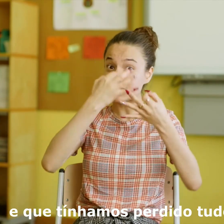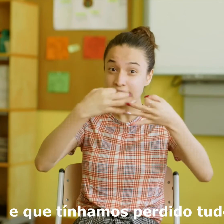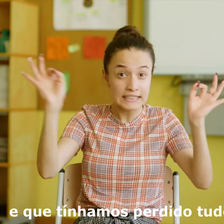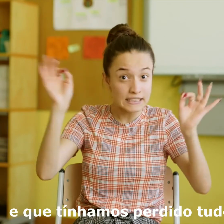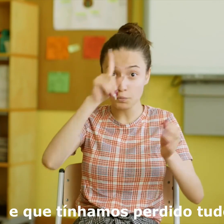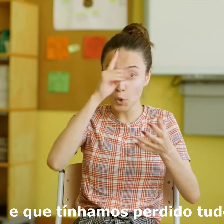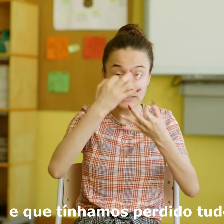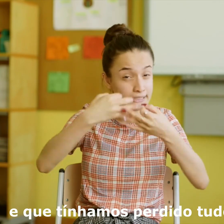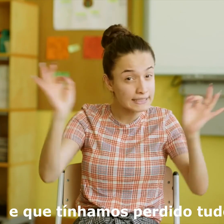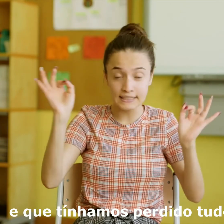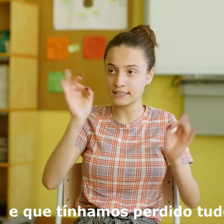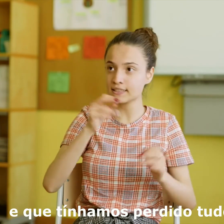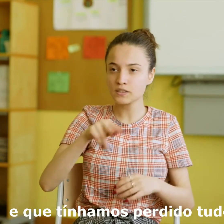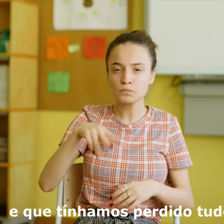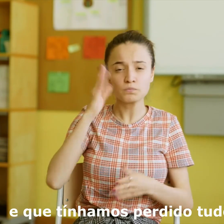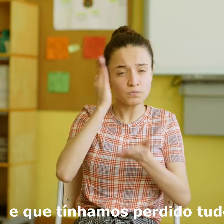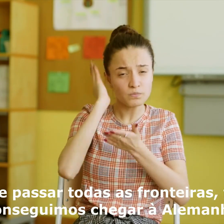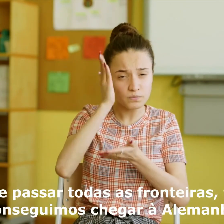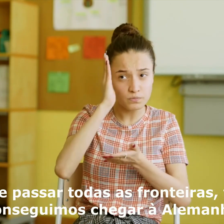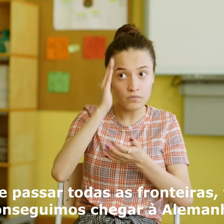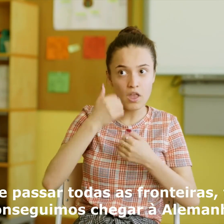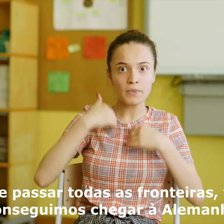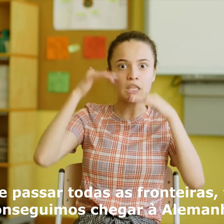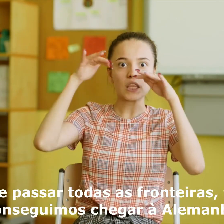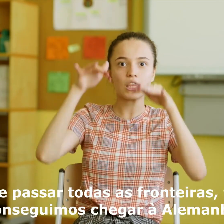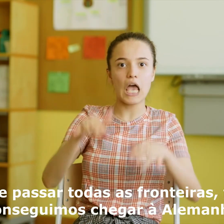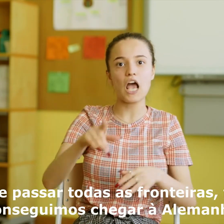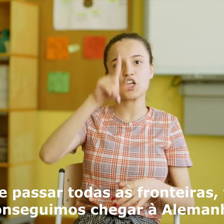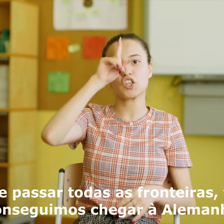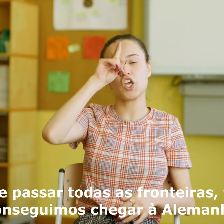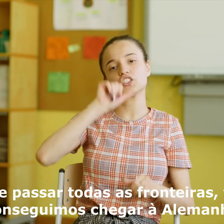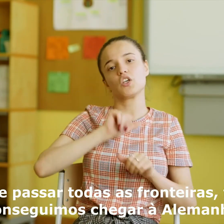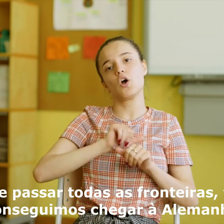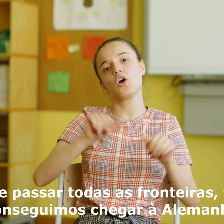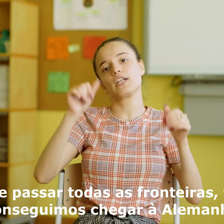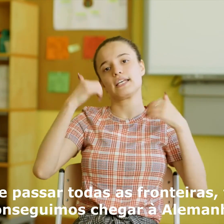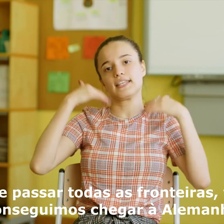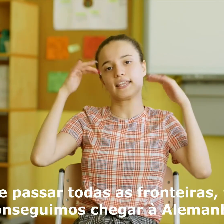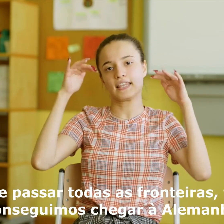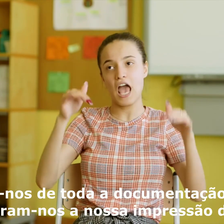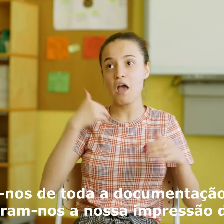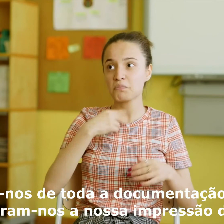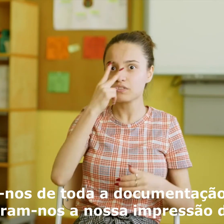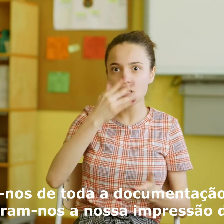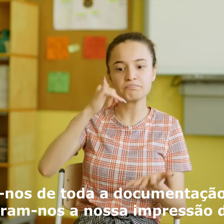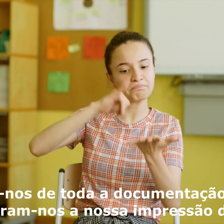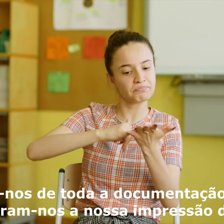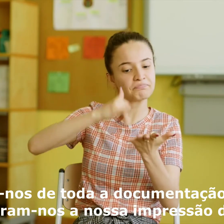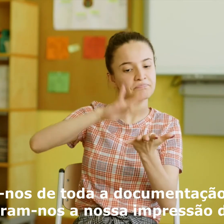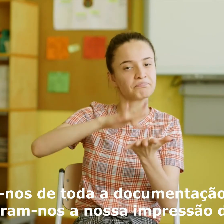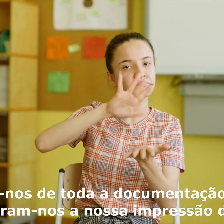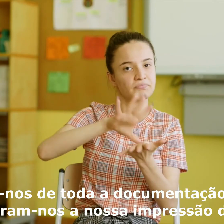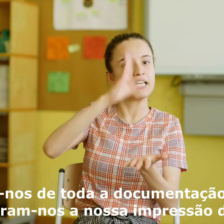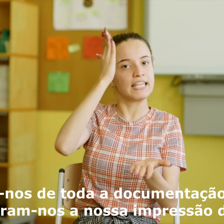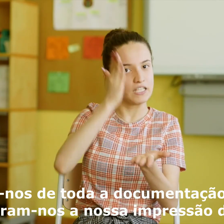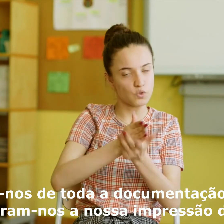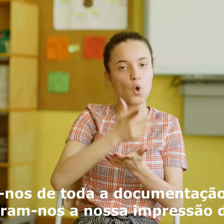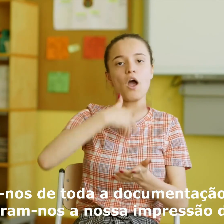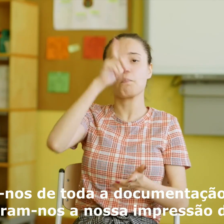porque tinha-se perdido tudo. Então depois passamos todas as fronteiras e conseguimos chegar à Alemanha. E pronto, depois organizaram a nossa documentação, as